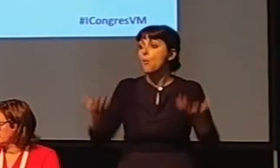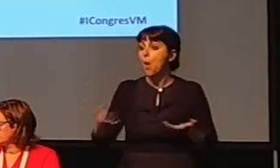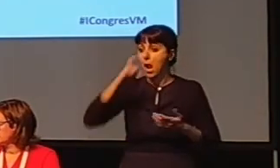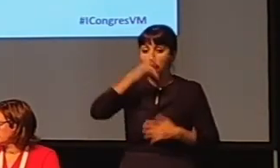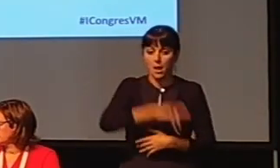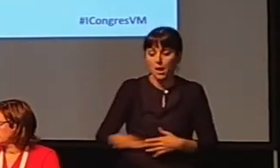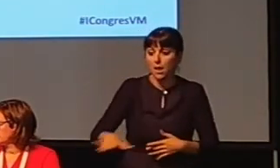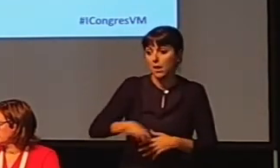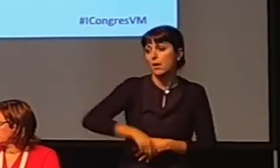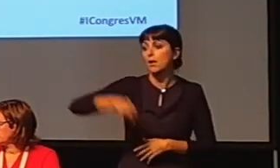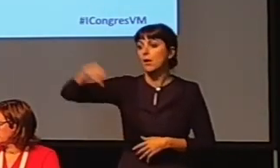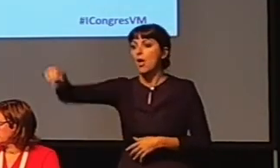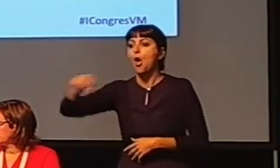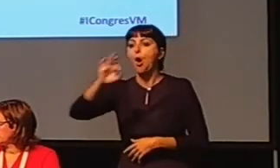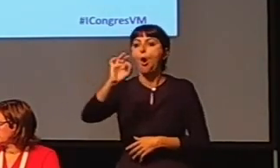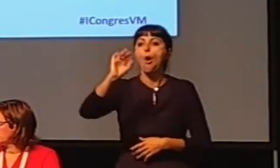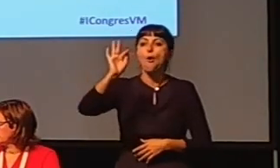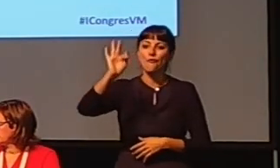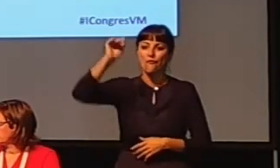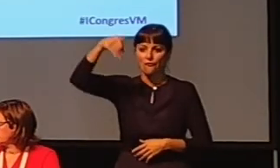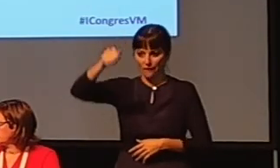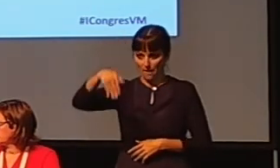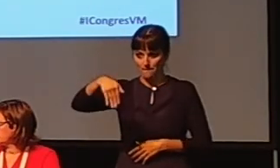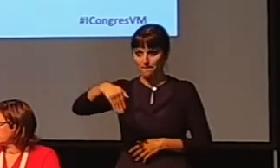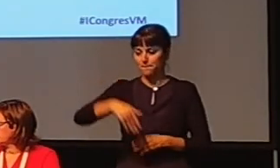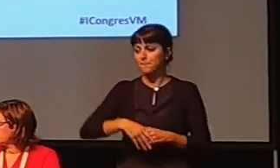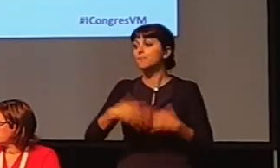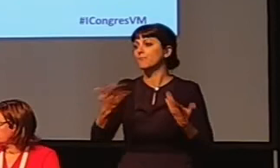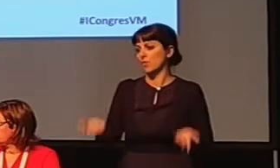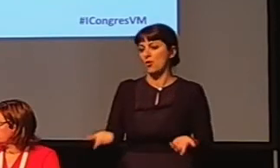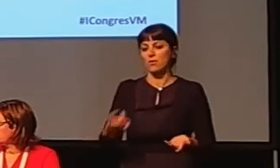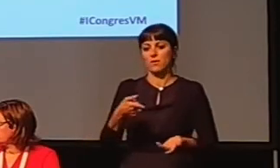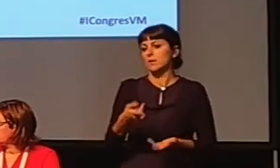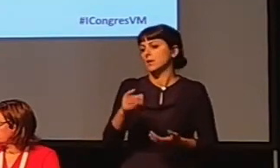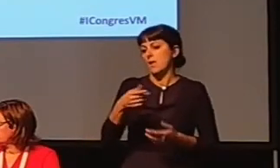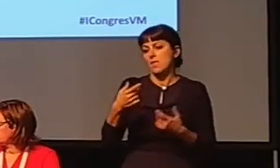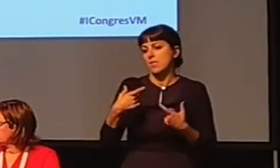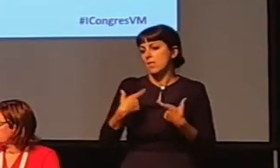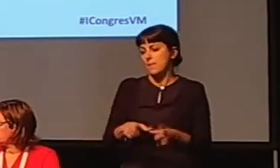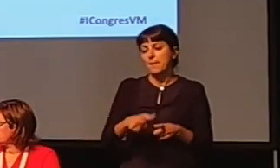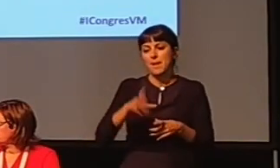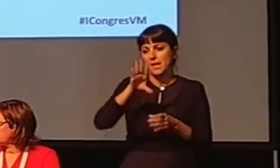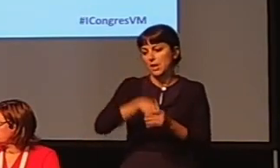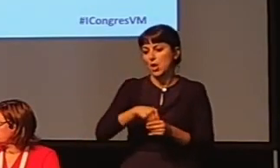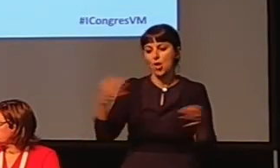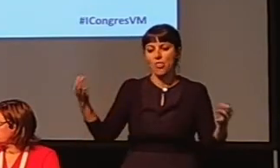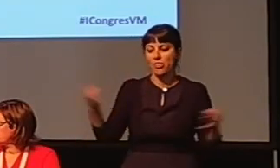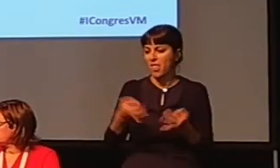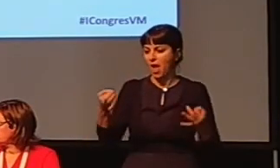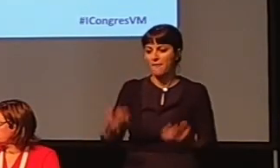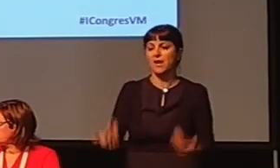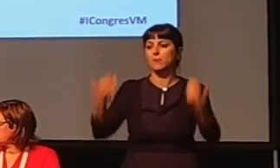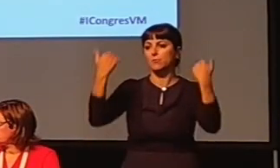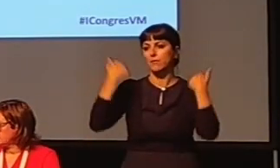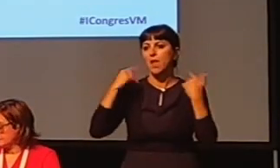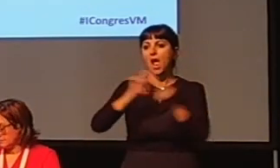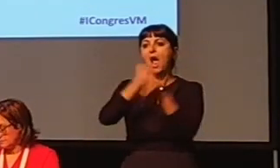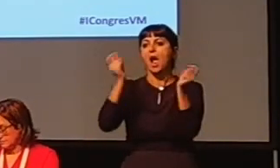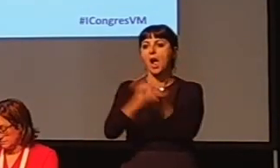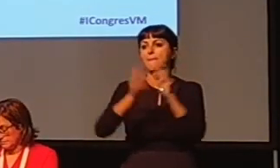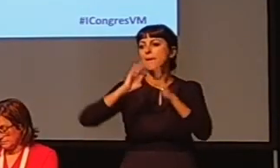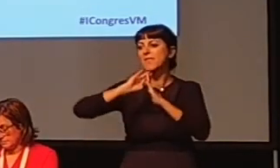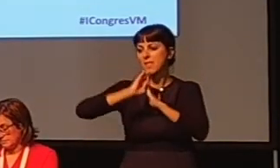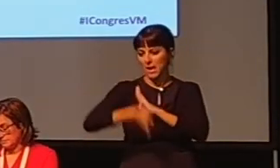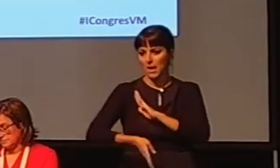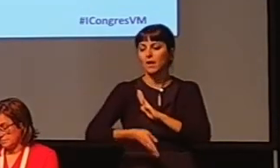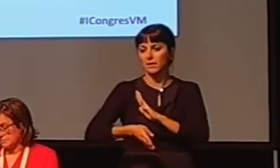majoria dels casos en el tema de la UFAM, con lo qual jo crec que també el Departament d'Interior té que agafar aquesta responsabilitat de fer un canvi directe amb el